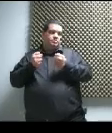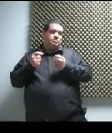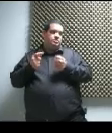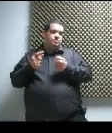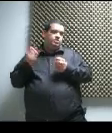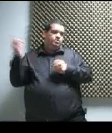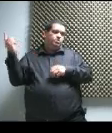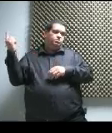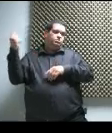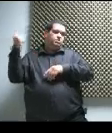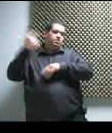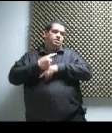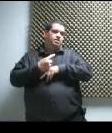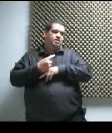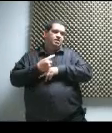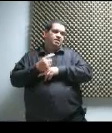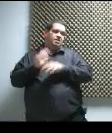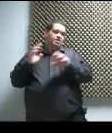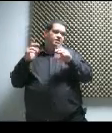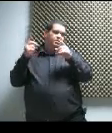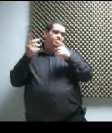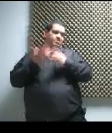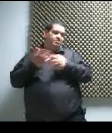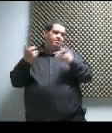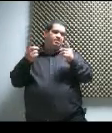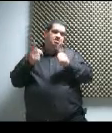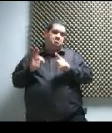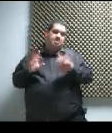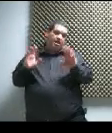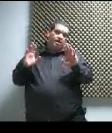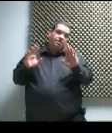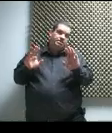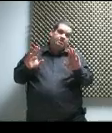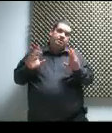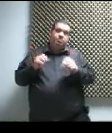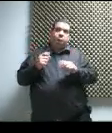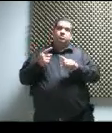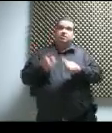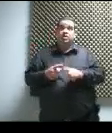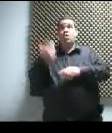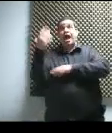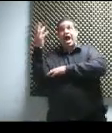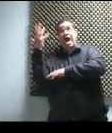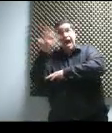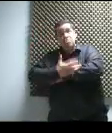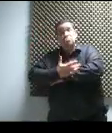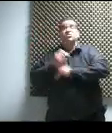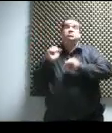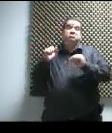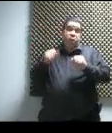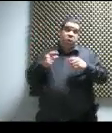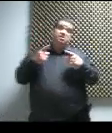sin un poste, entonces se cae encima. Bueno, son cosas que pasan. Esas son las cosas que tienes que... Si un árbol, un poste, o algún